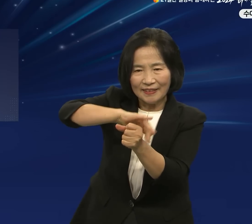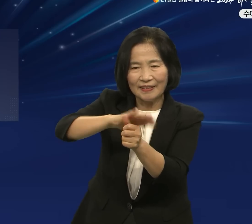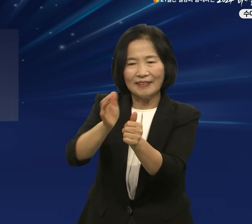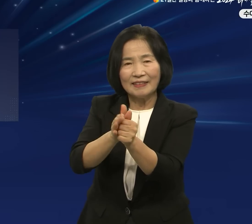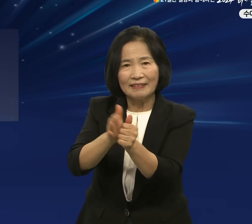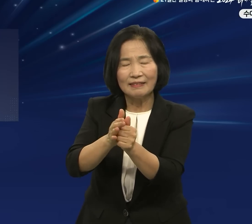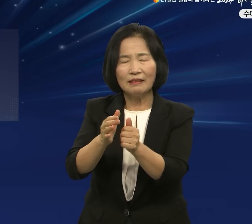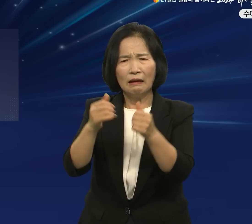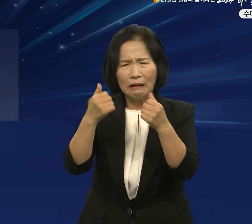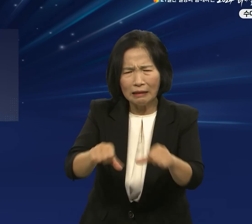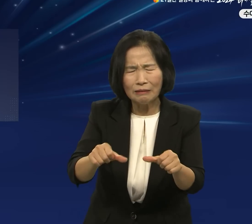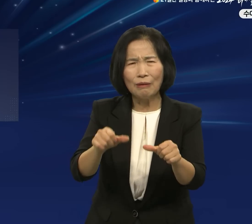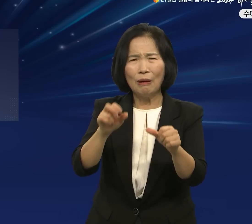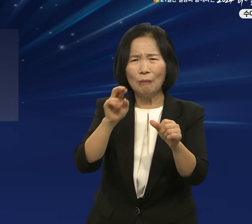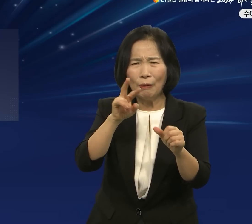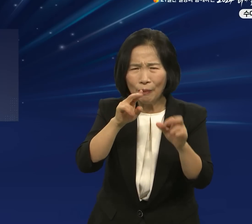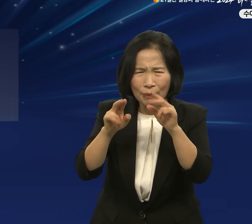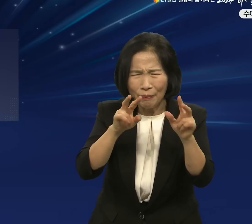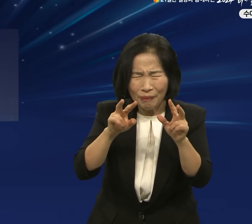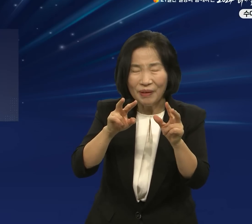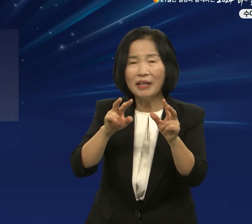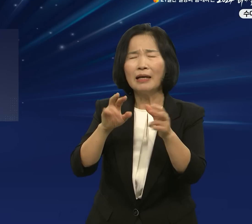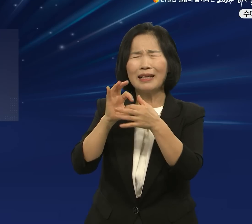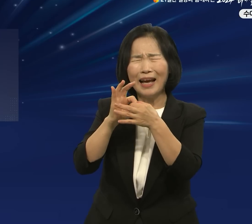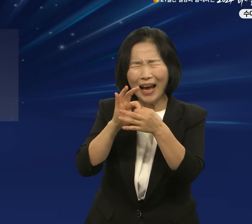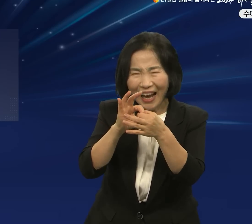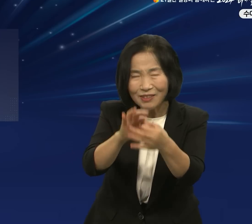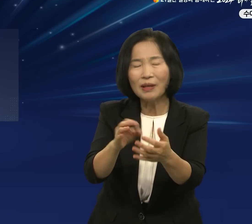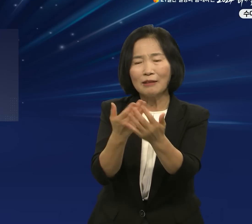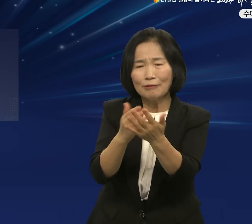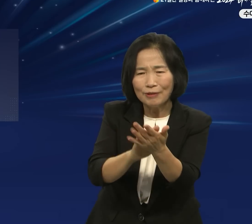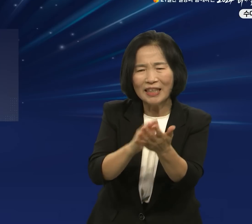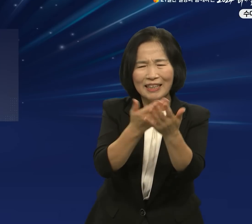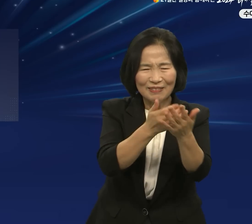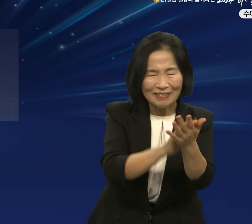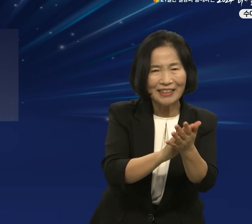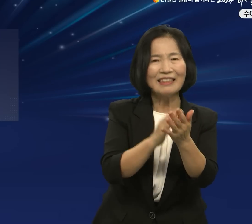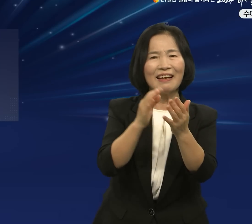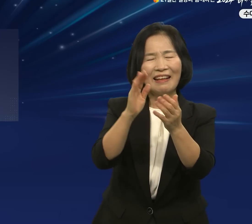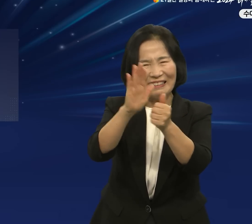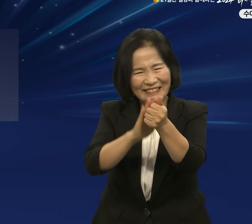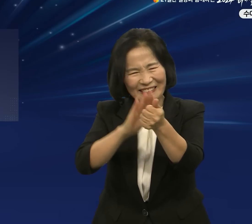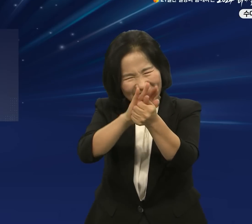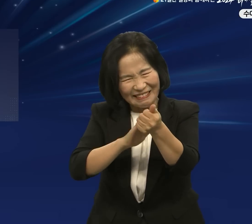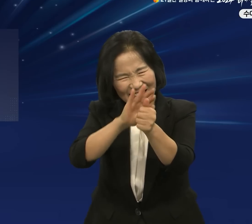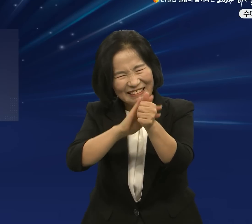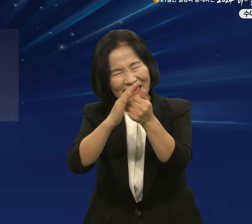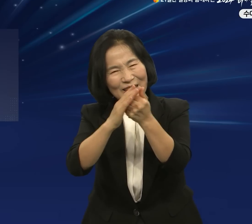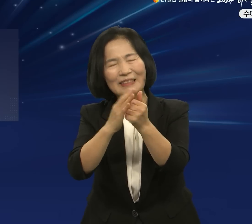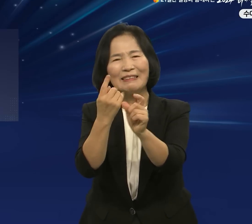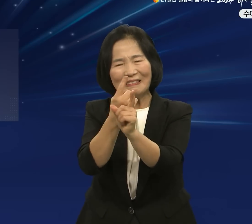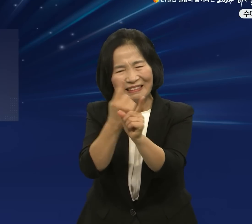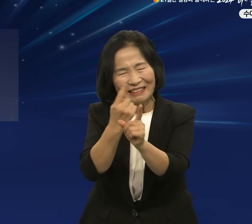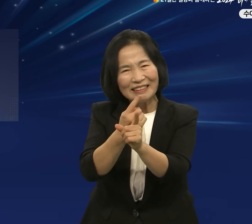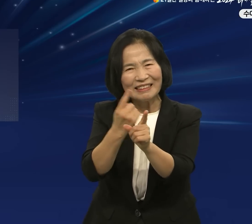깨진 것을 수리해 주셔야 되기 때문에 예수 그리스도의